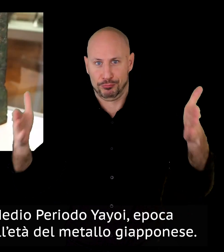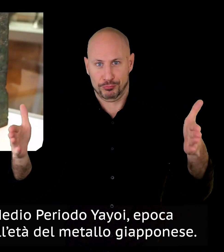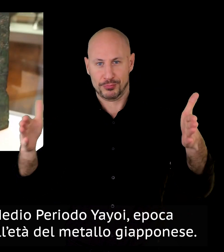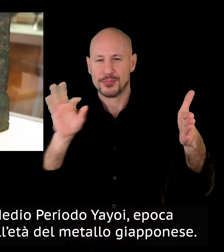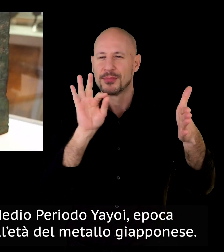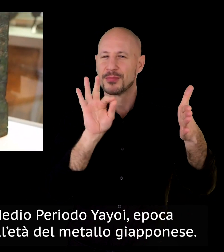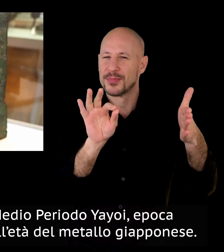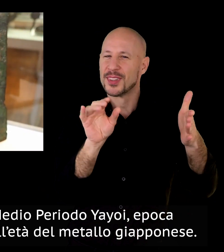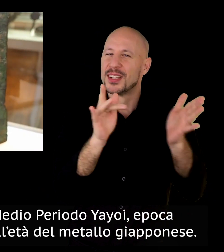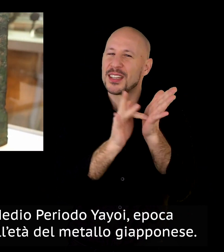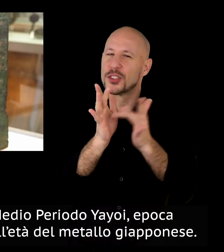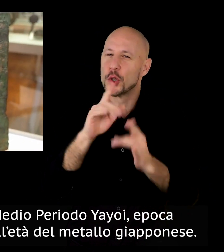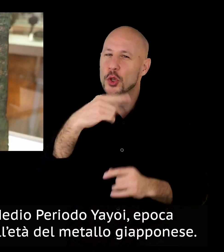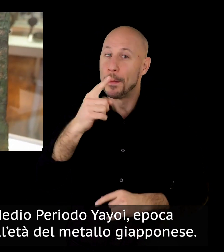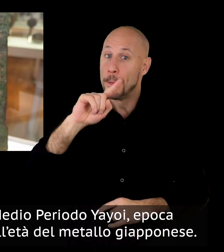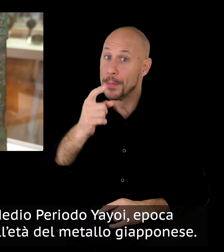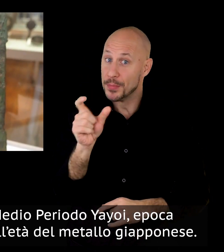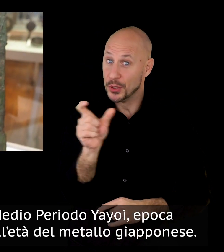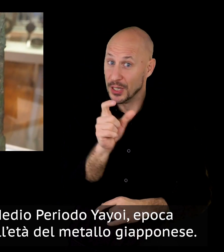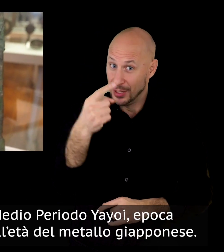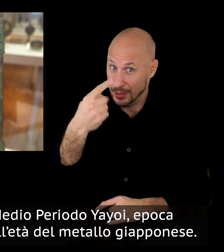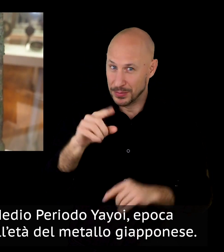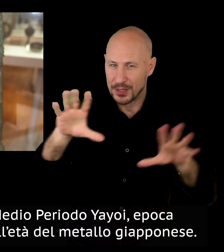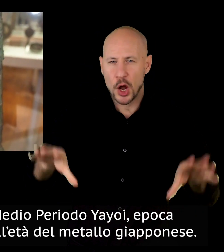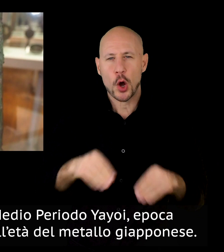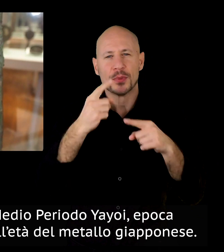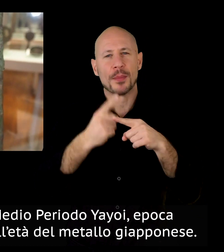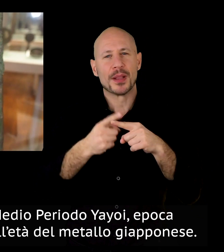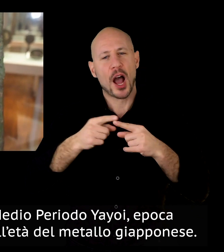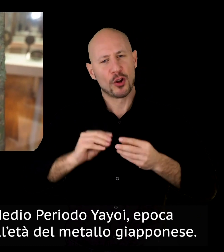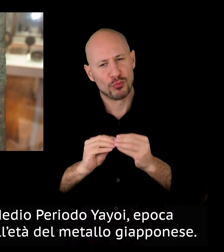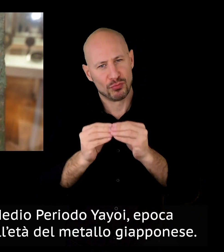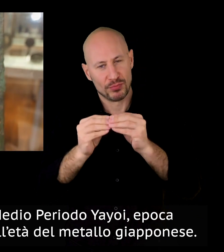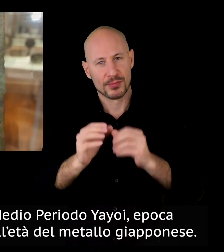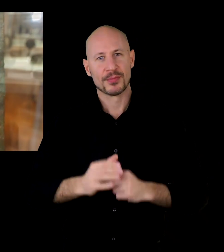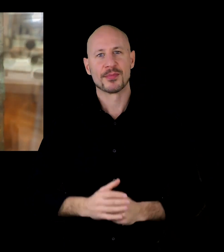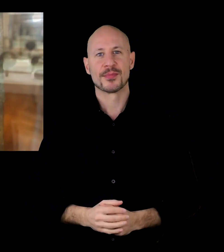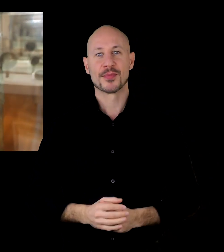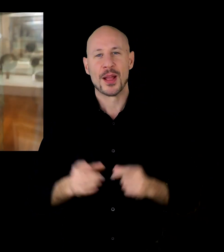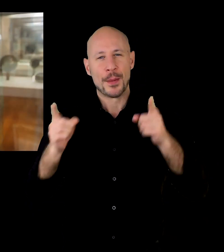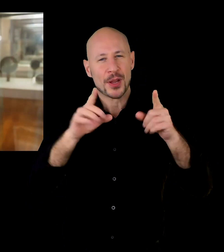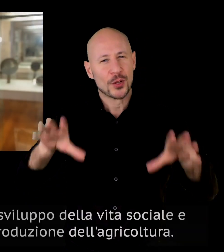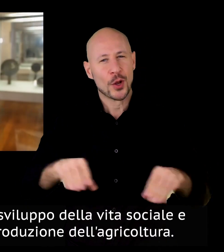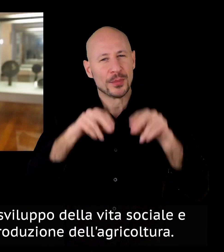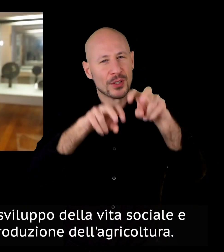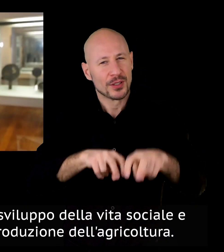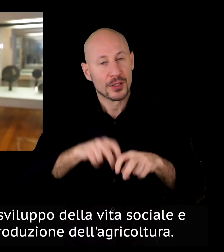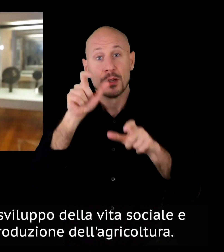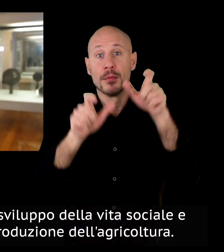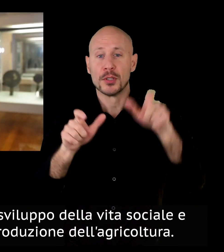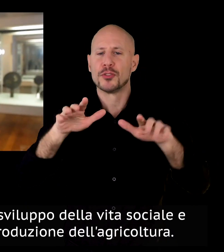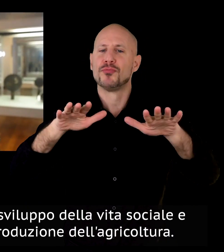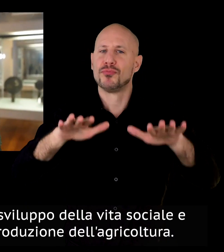yoyo in epoca a cui si fa risalire l'inizio dell'età del metallo giapponese questo reperto